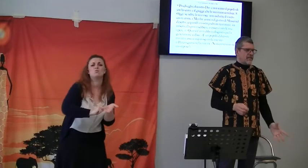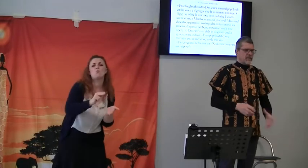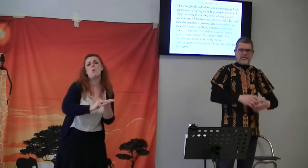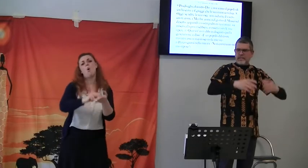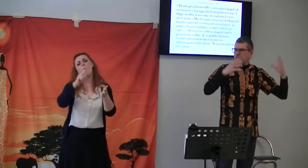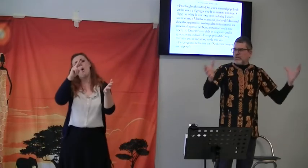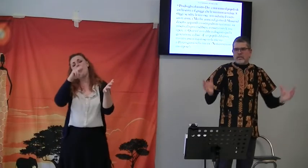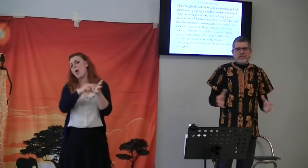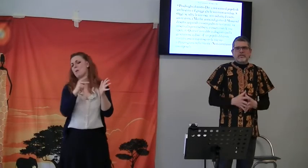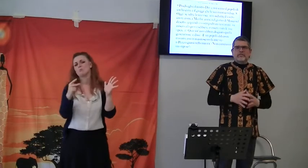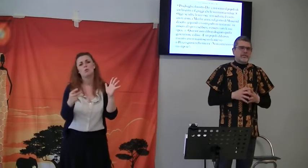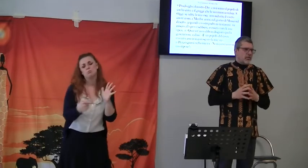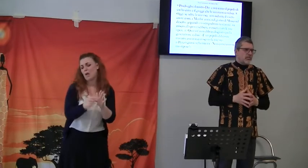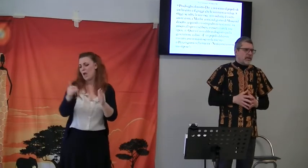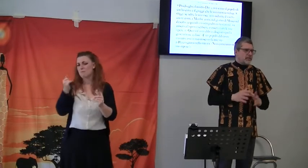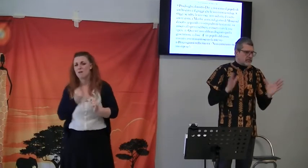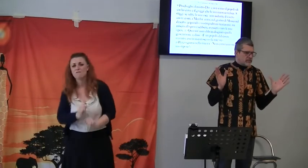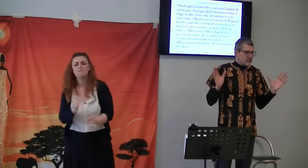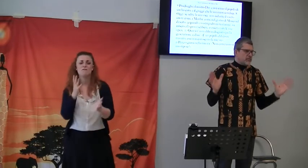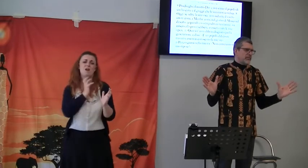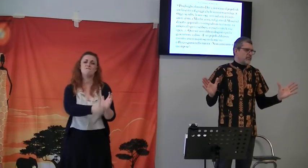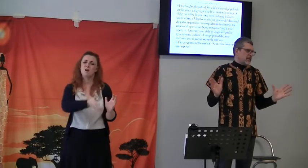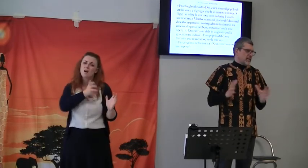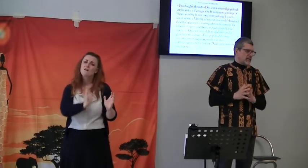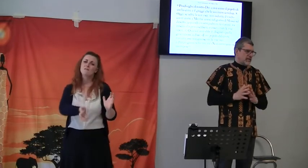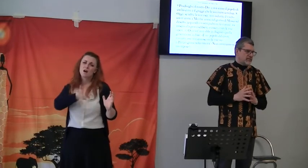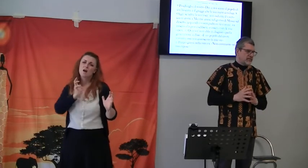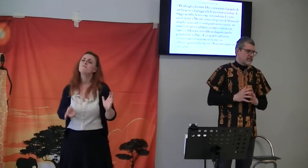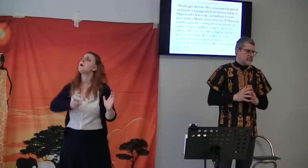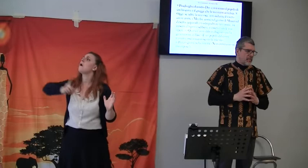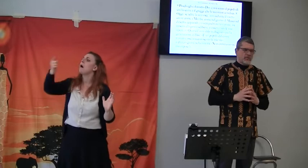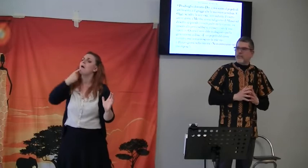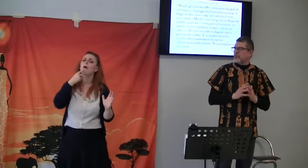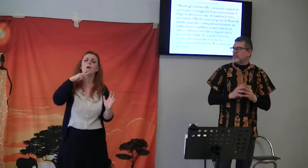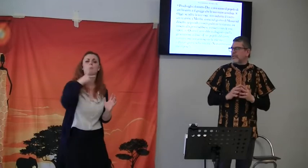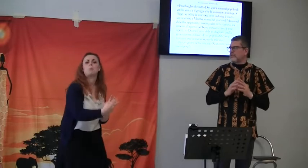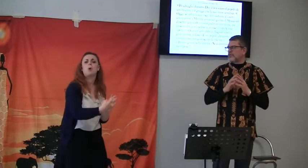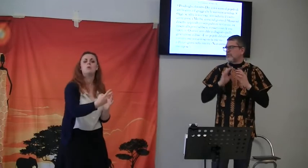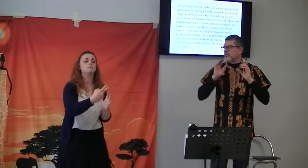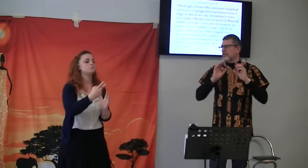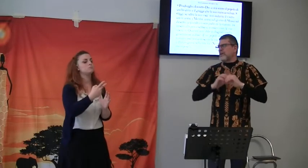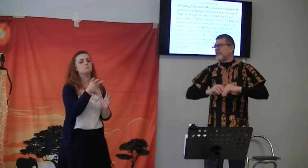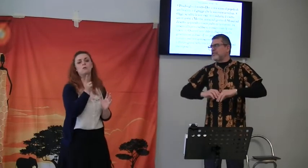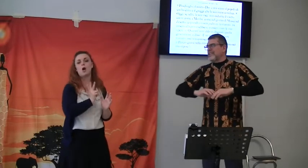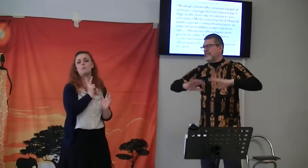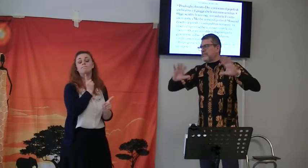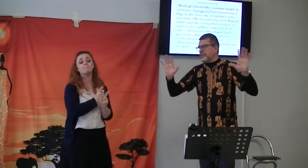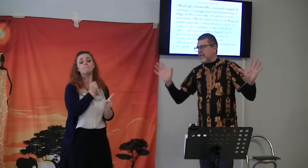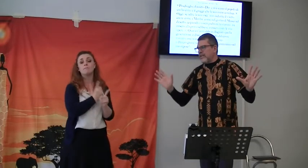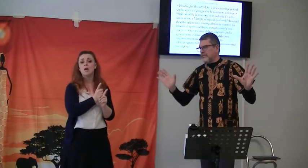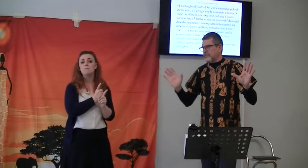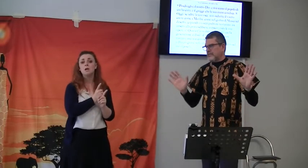i ragazzi? Come faremo? Non ti preoccupare, tu mi devi obbedire e basta. Noi abbiamo soltanto, non abbiamo fatto